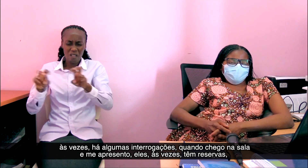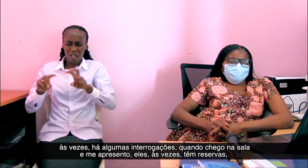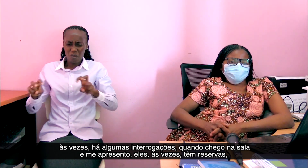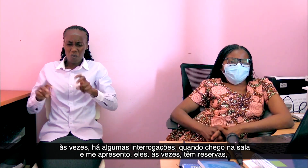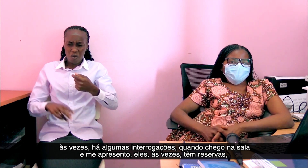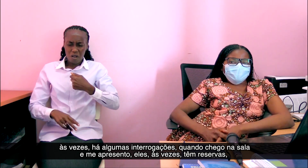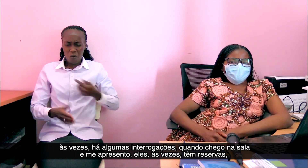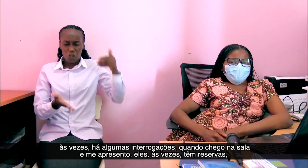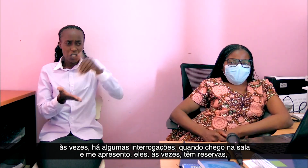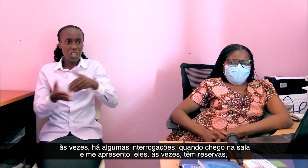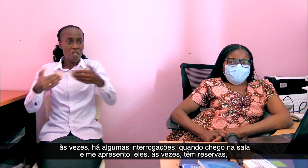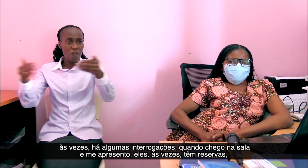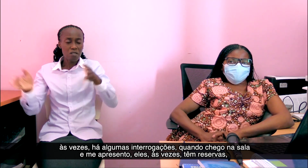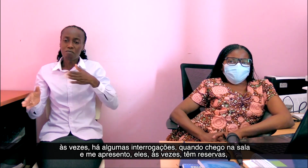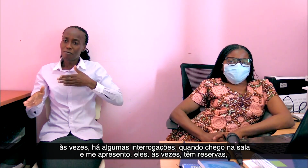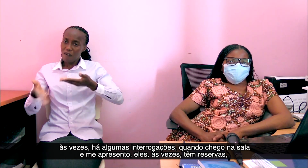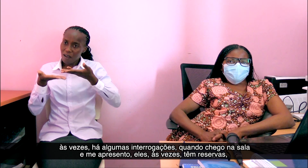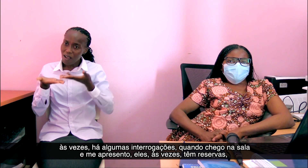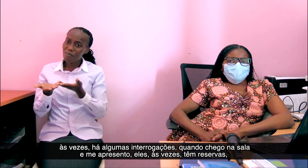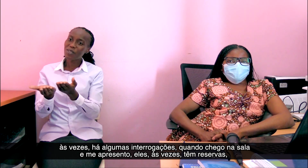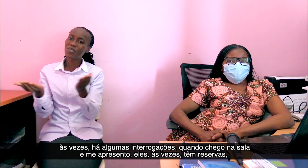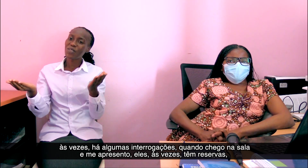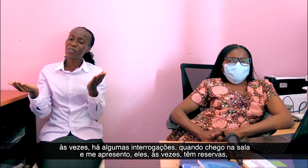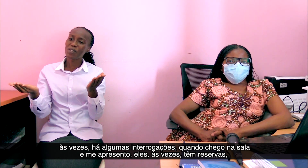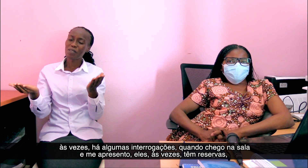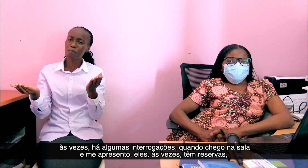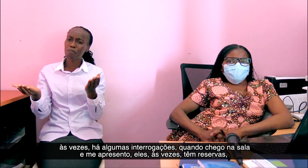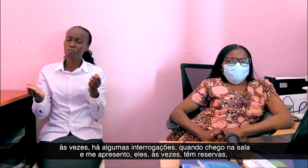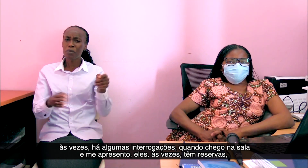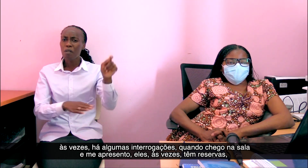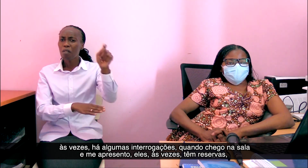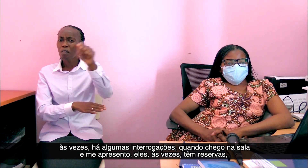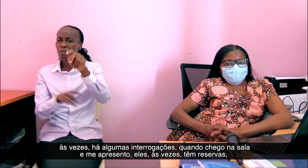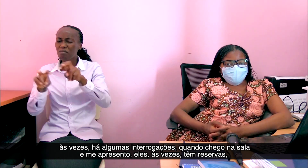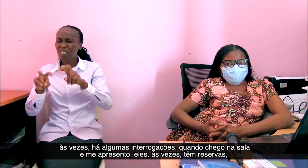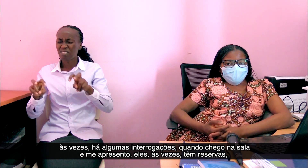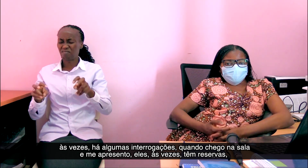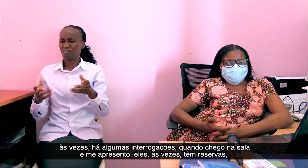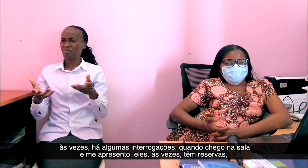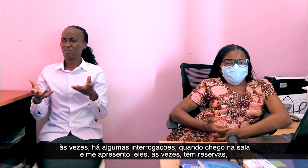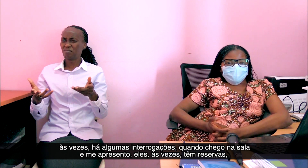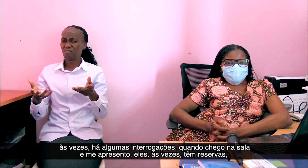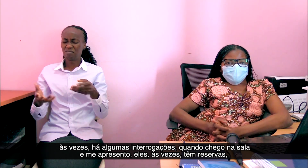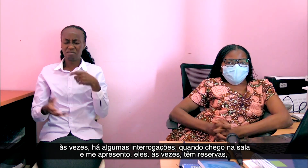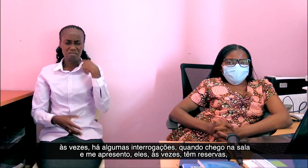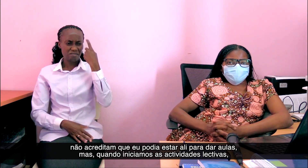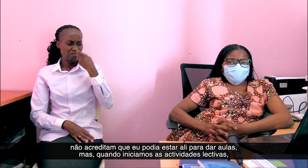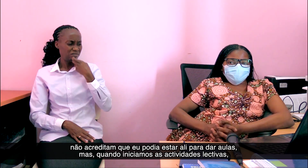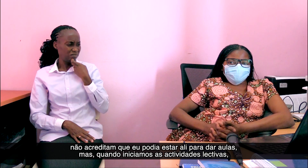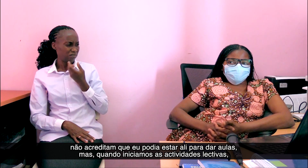apresento. Eles às vezes têm algumas reservas, às vezes